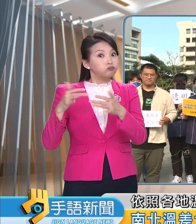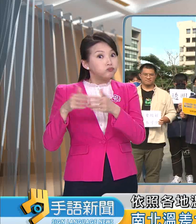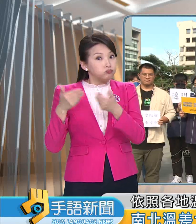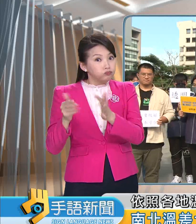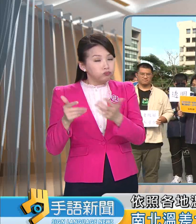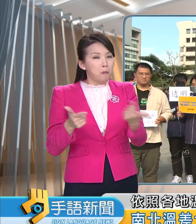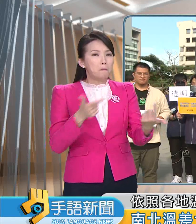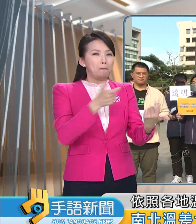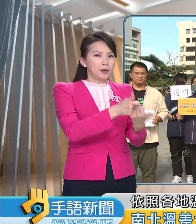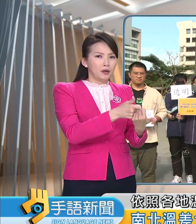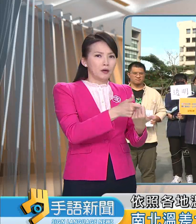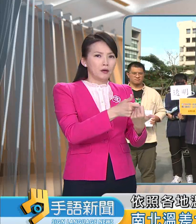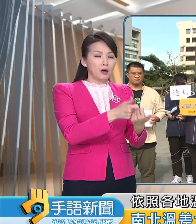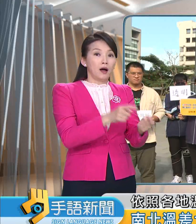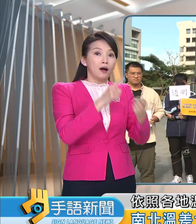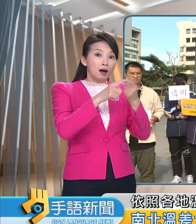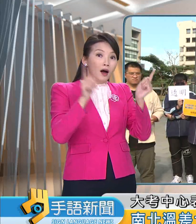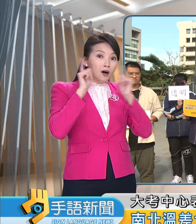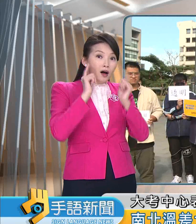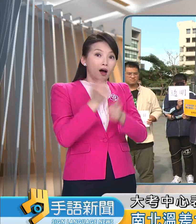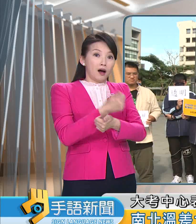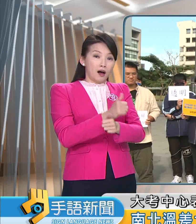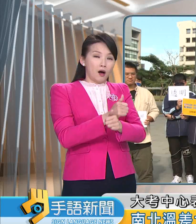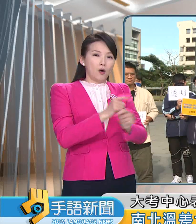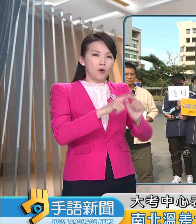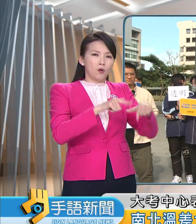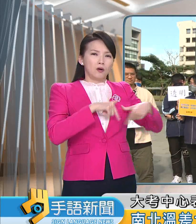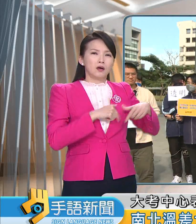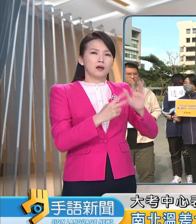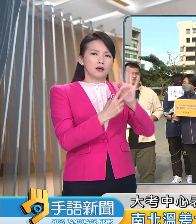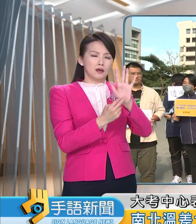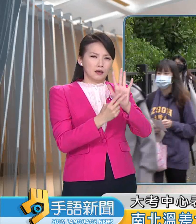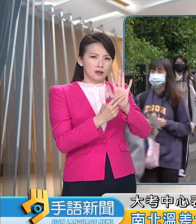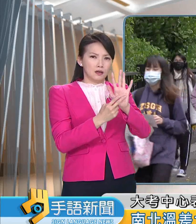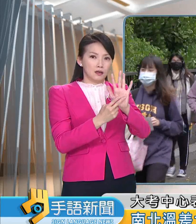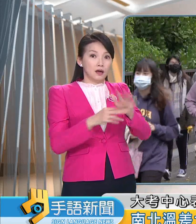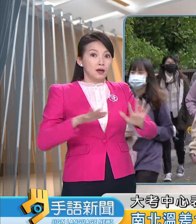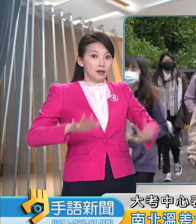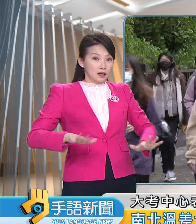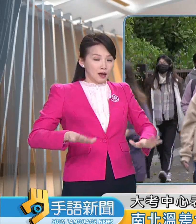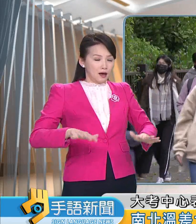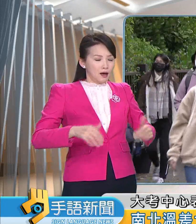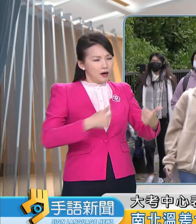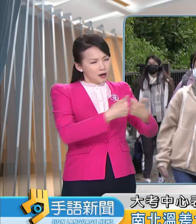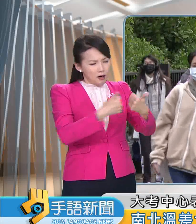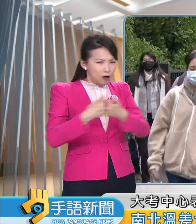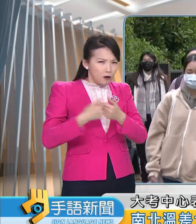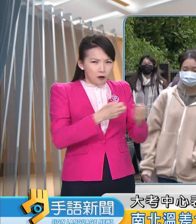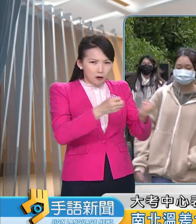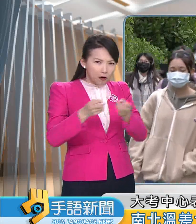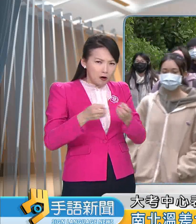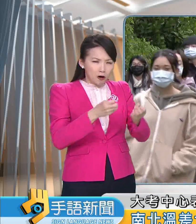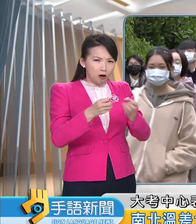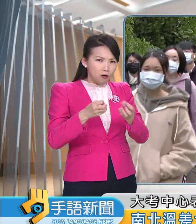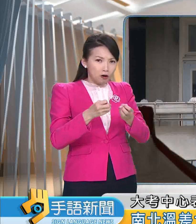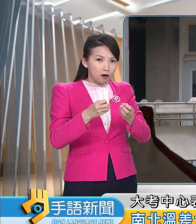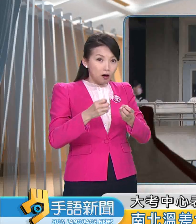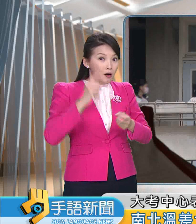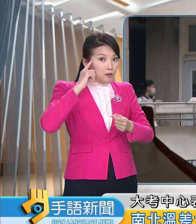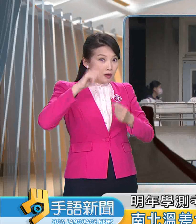开放冷气。而大考中心表示，已经研议相关备案，明年学